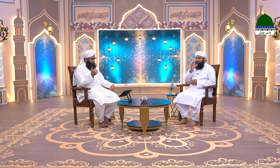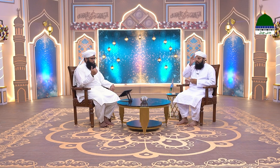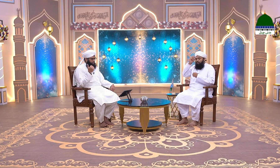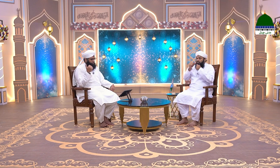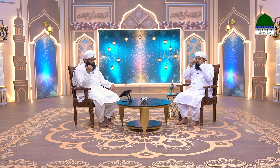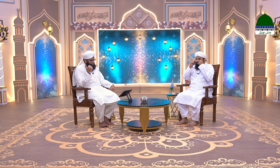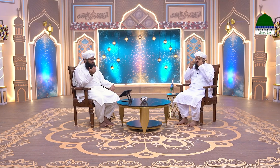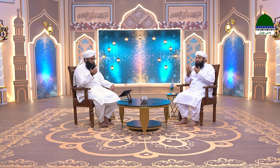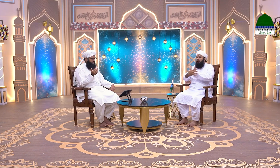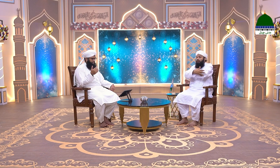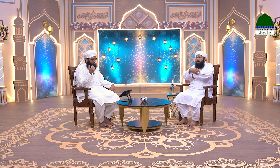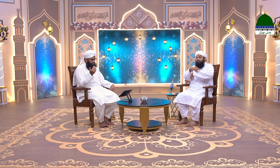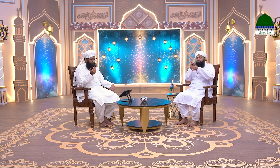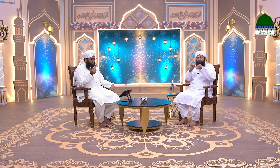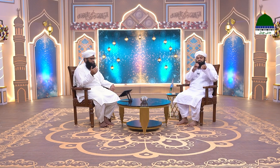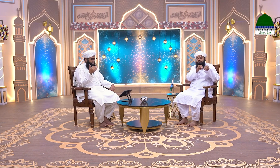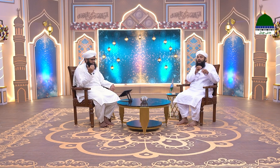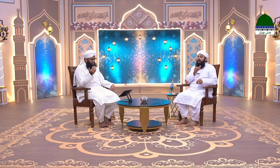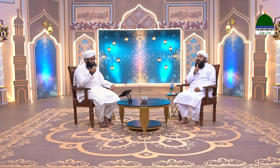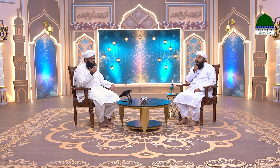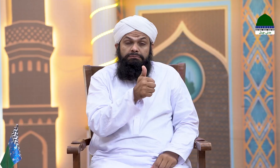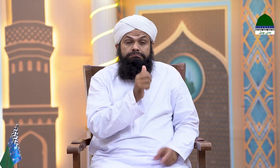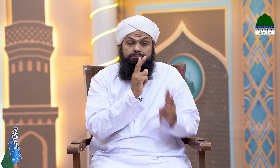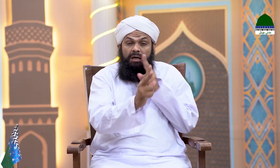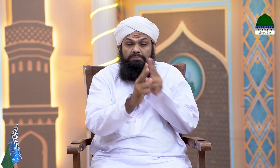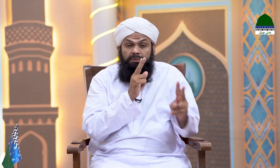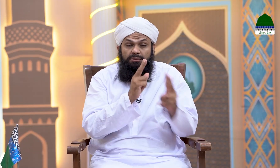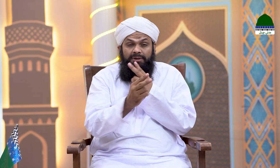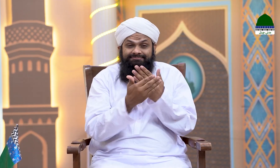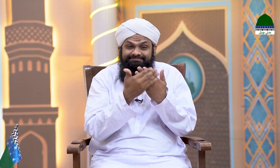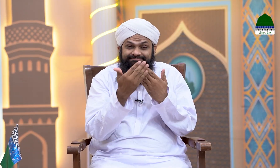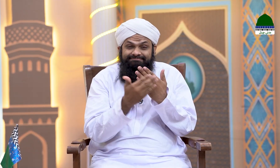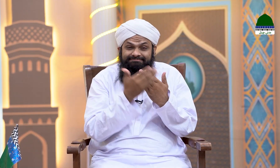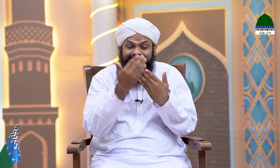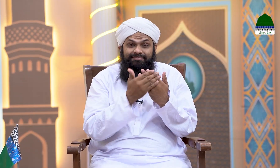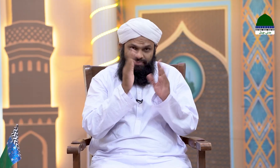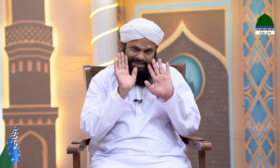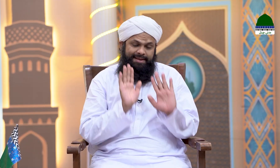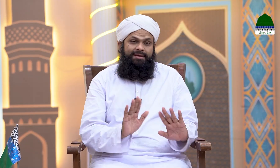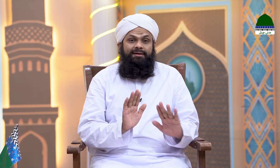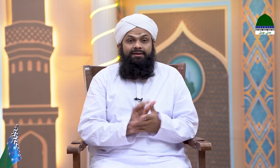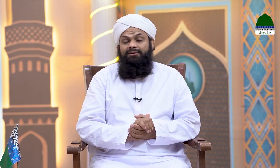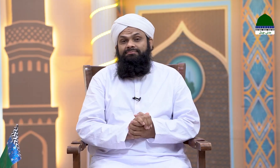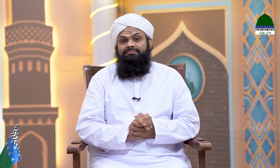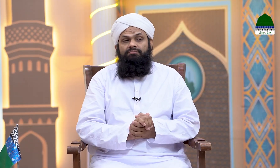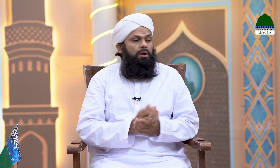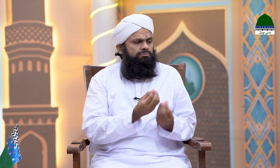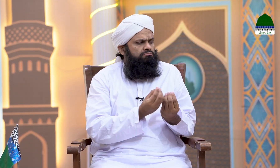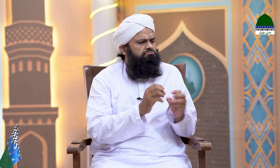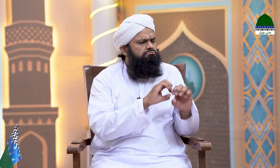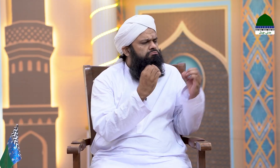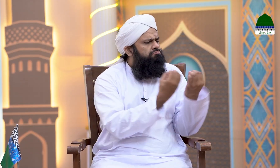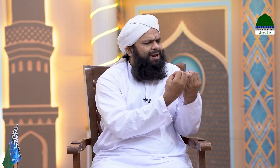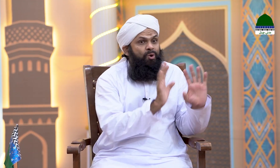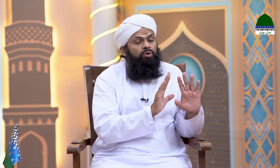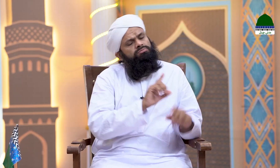سخاوت اور خوش خلقی، یعنی اچھی اخلاق، اچھی عادات ہر کسی کے لیے عام تھیں، مخصوص لوگوں کے لیے نہیں، ہر